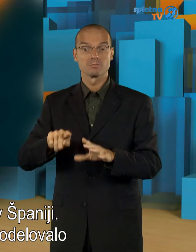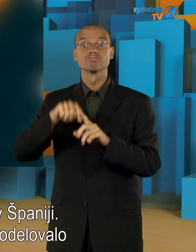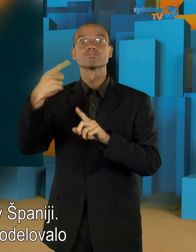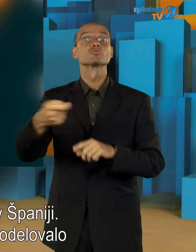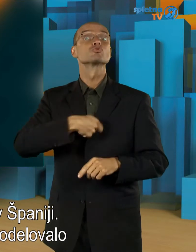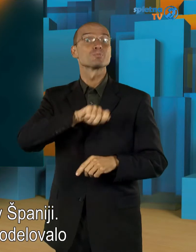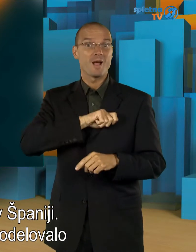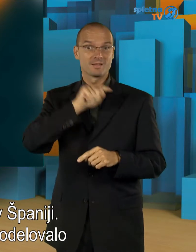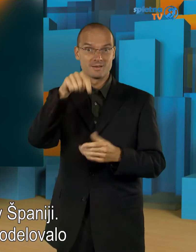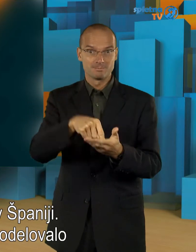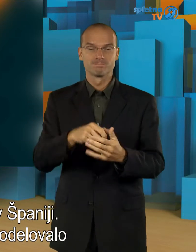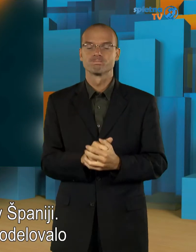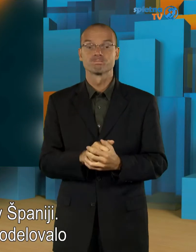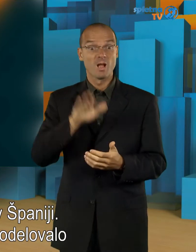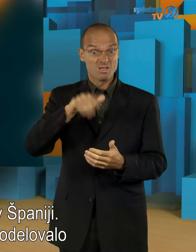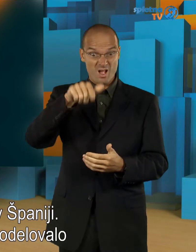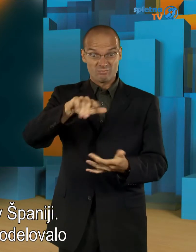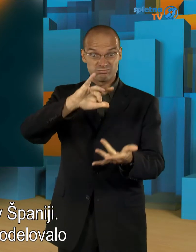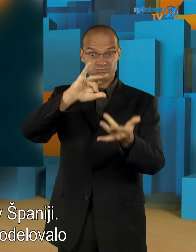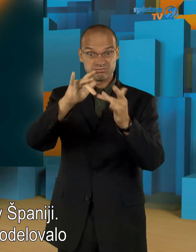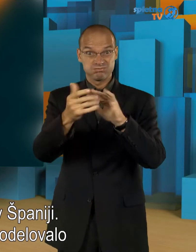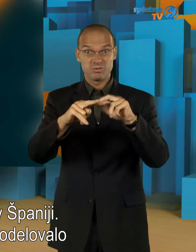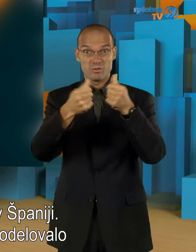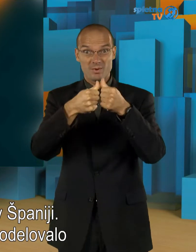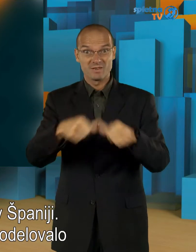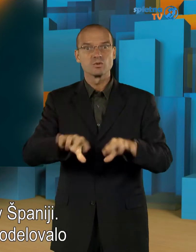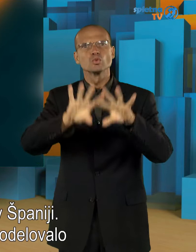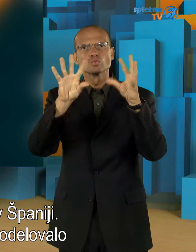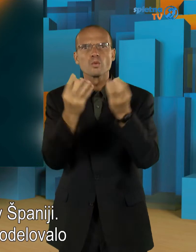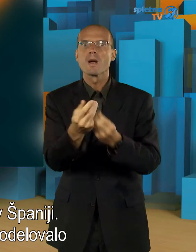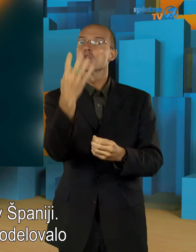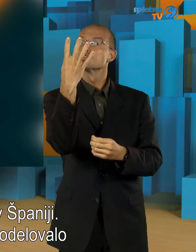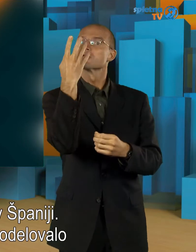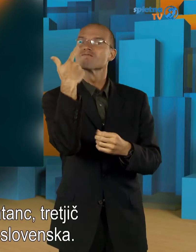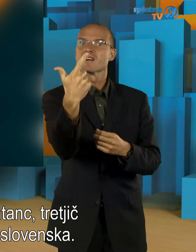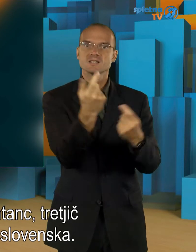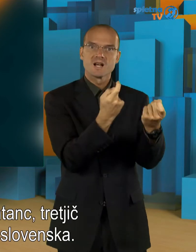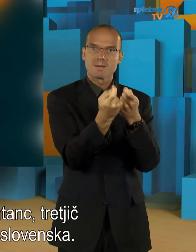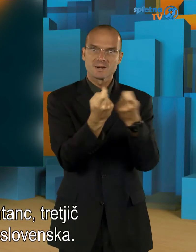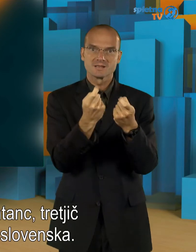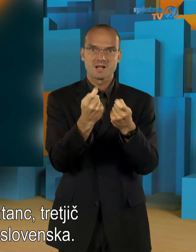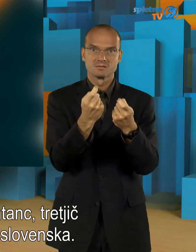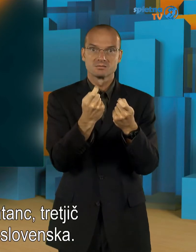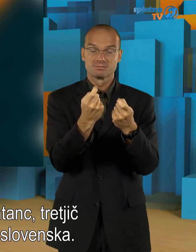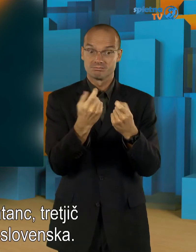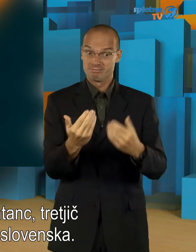Španiji. Na tekmovanju bo sodelovalo 24 reprezentanc, tretjič v svoji zgodovini